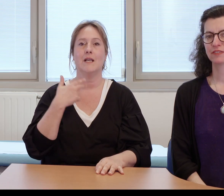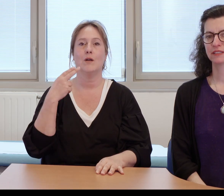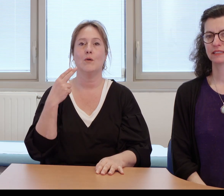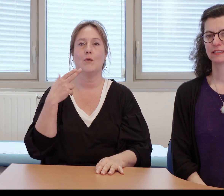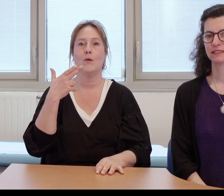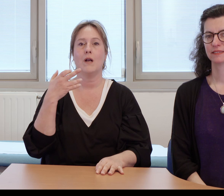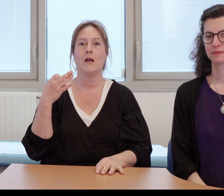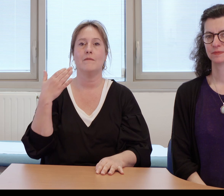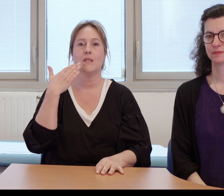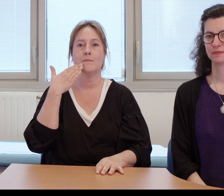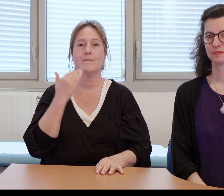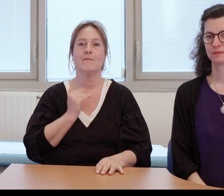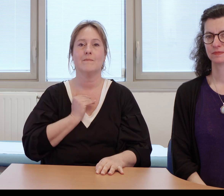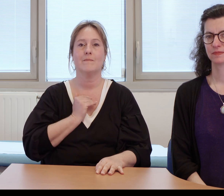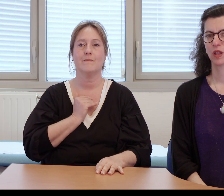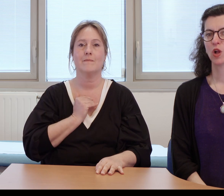L'échographie.